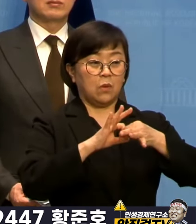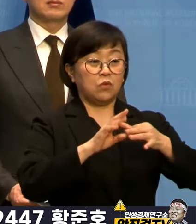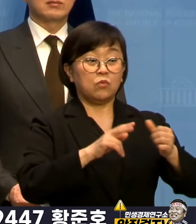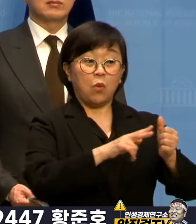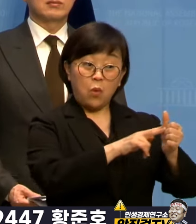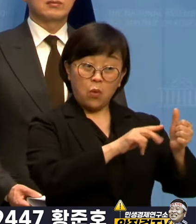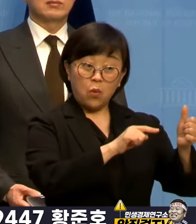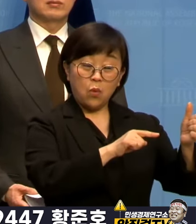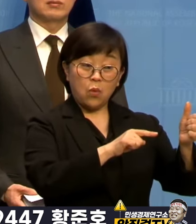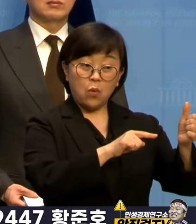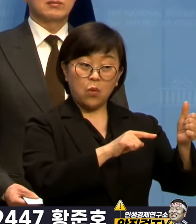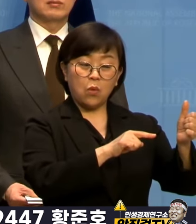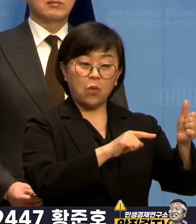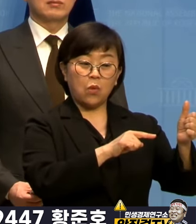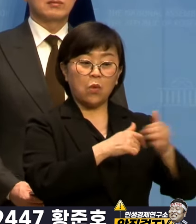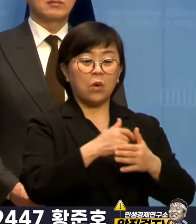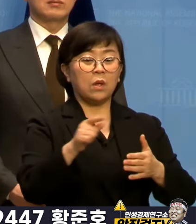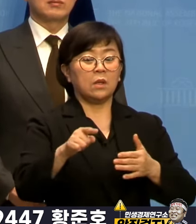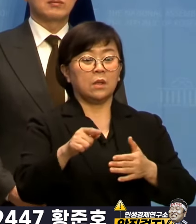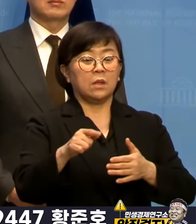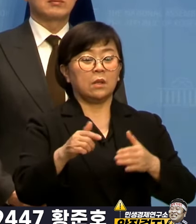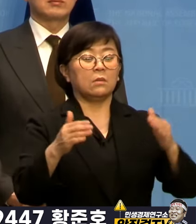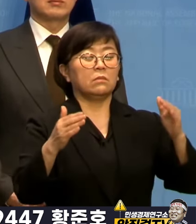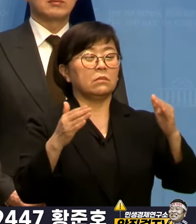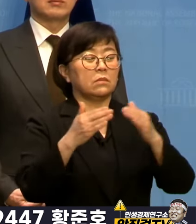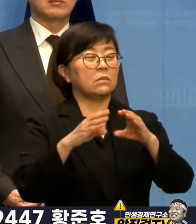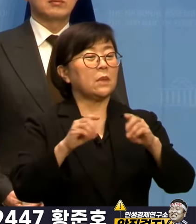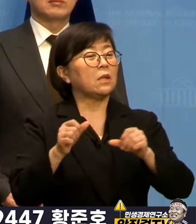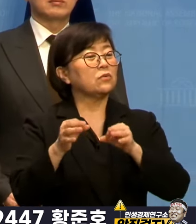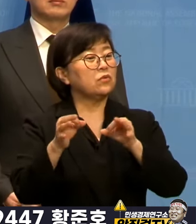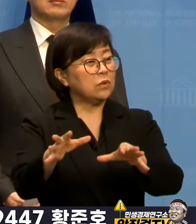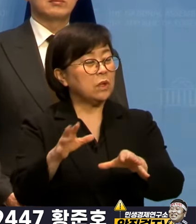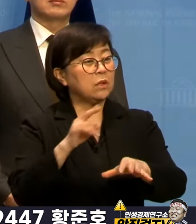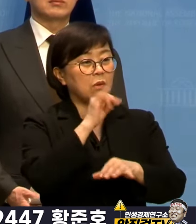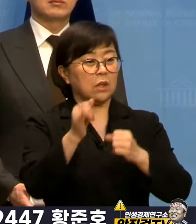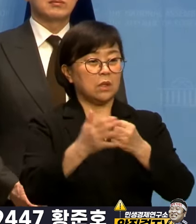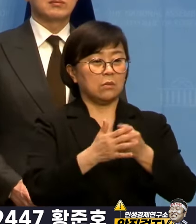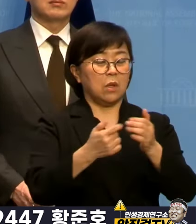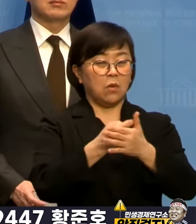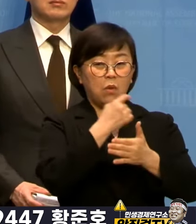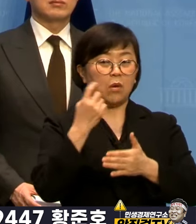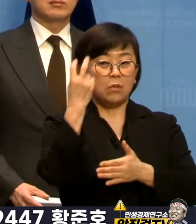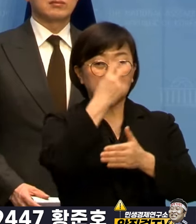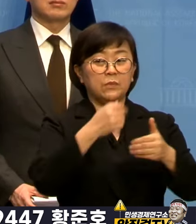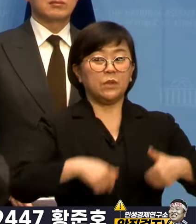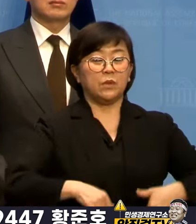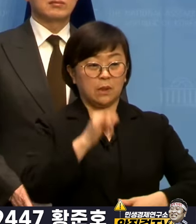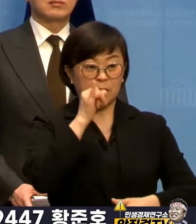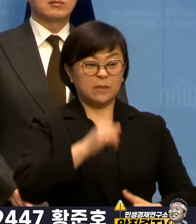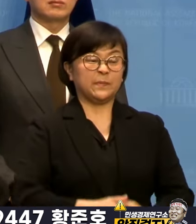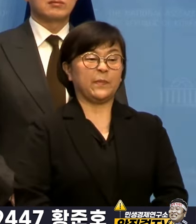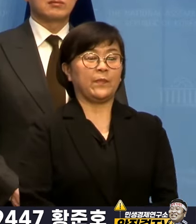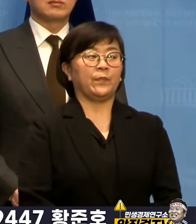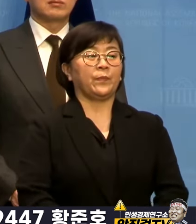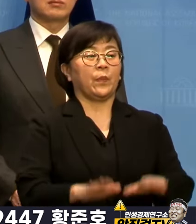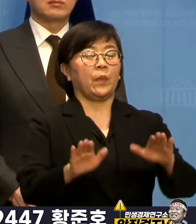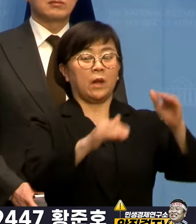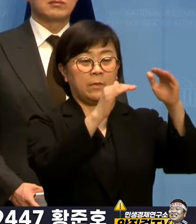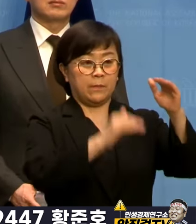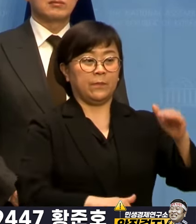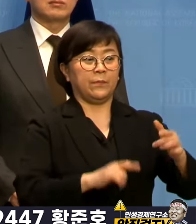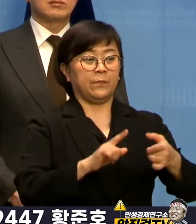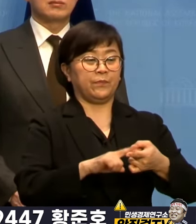후보가 대규모 부동산 투기용이 진행됐기 때문에 이 부분을 반드시 검증해야 될 부분이다. 그리고